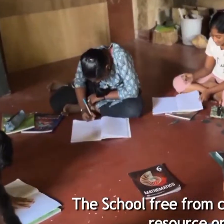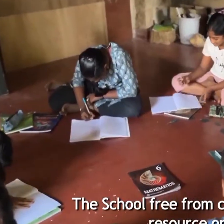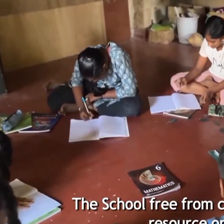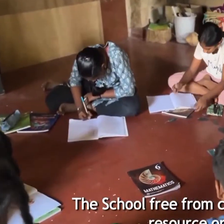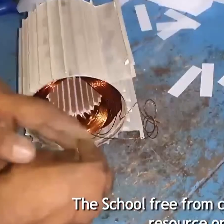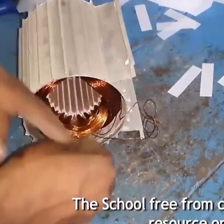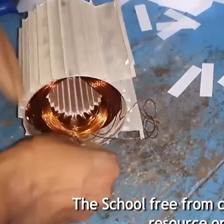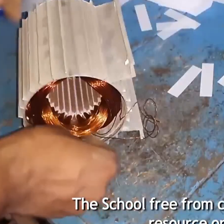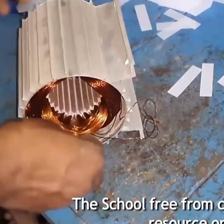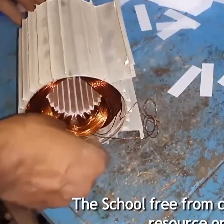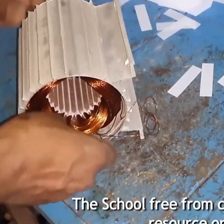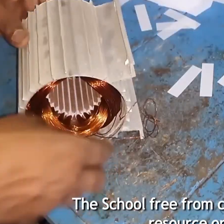सीमा से